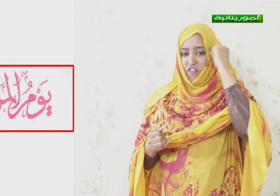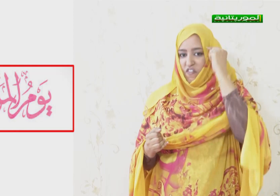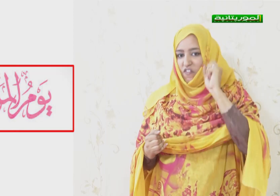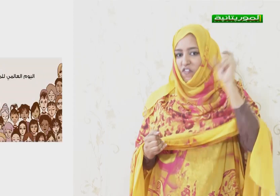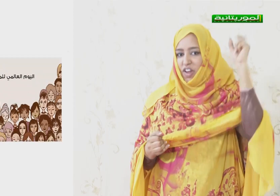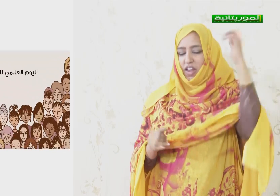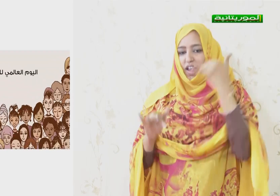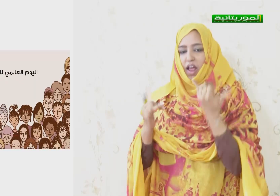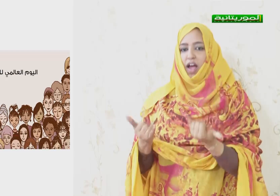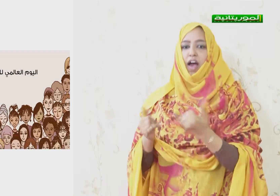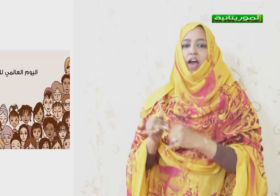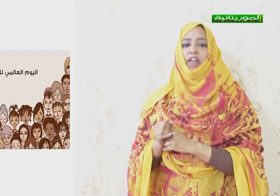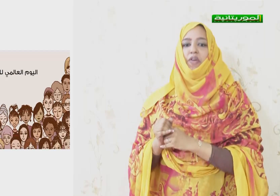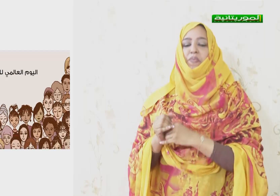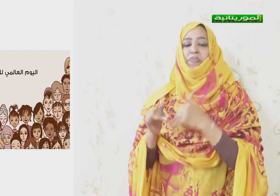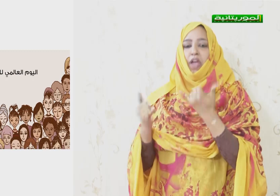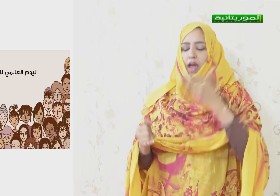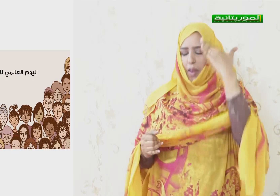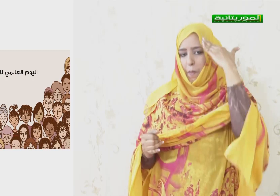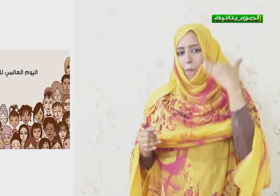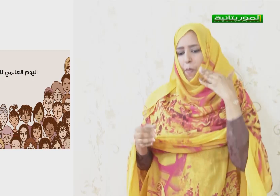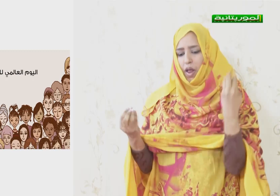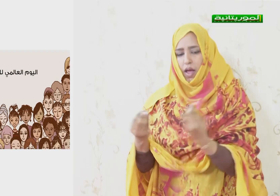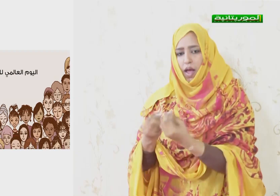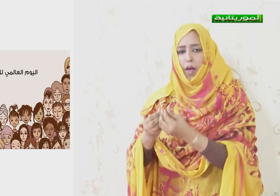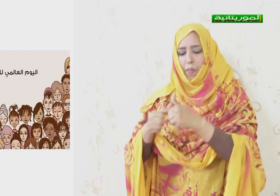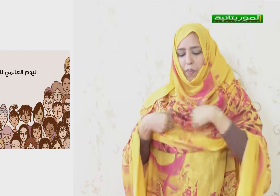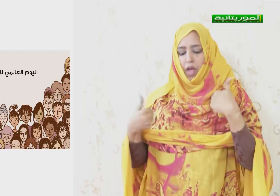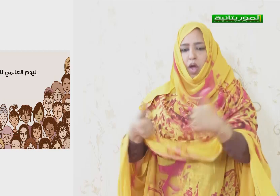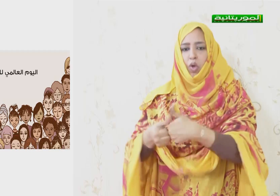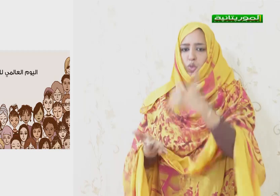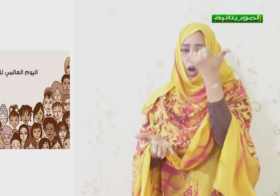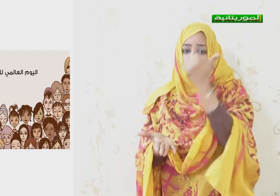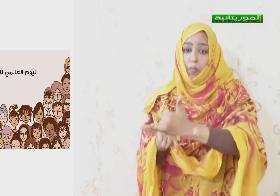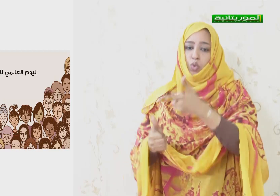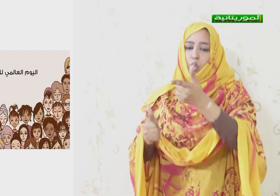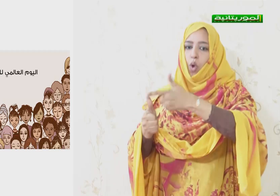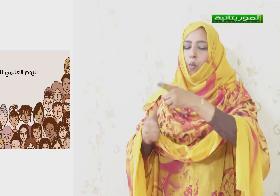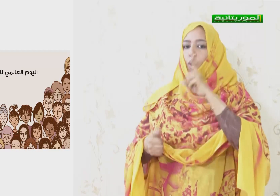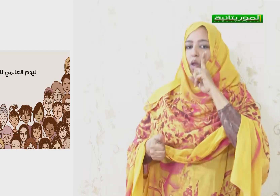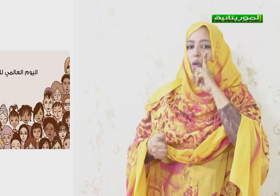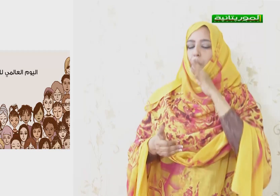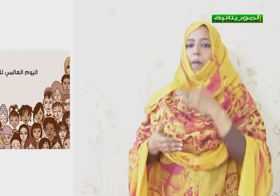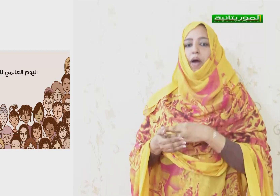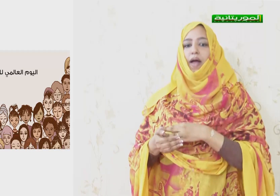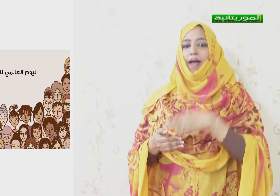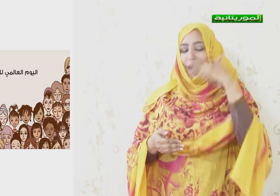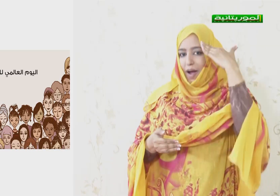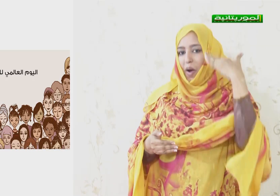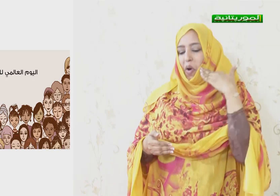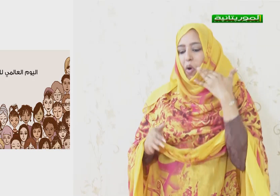يقع على عاتقها كأم مسؤولية تربية الأجيال، وتتحمل كزوجة أمر إدارة البيت